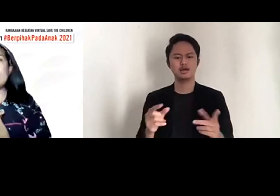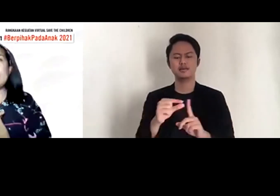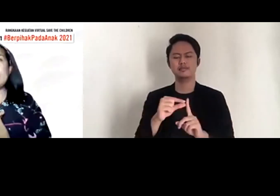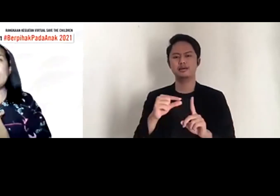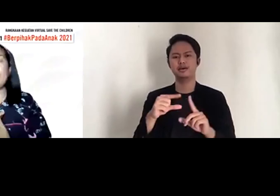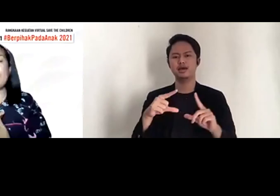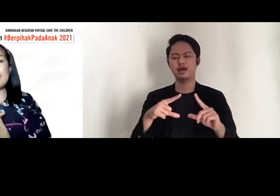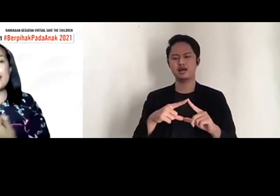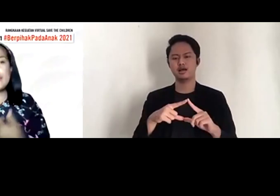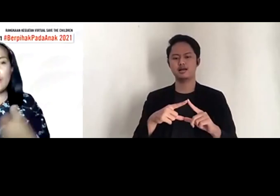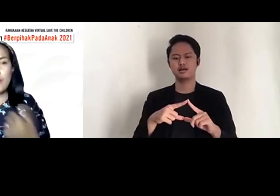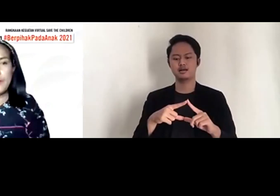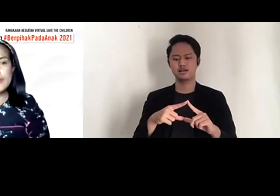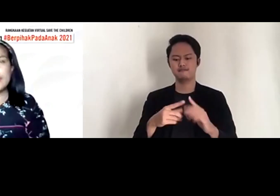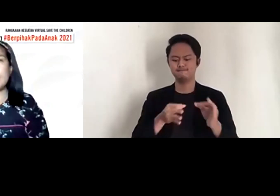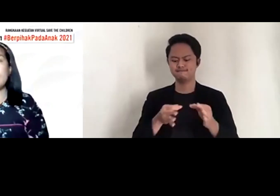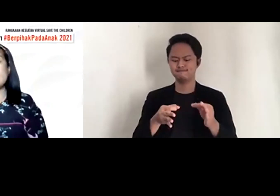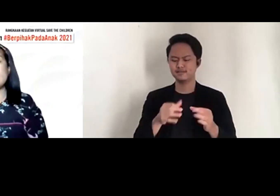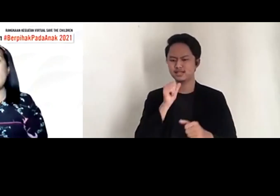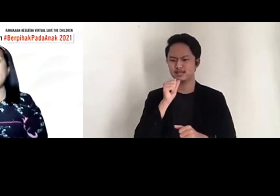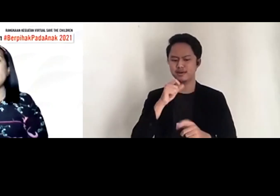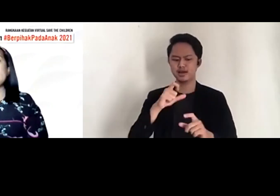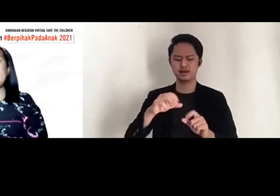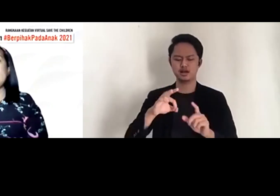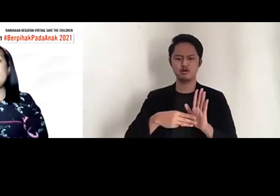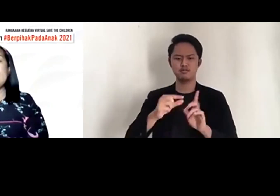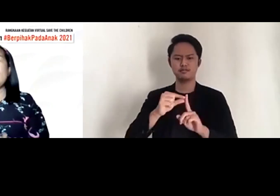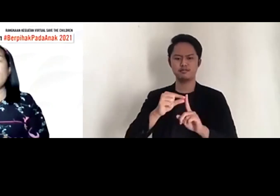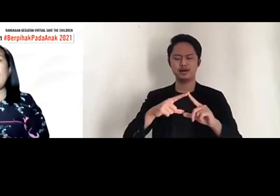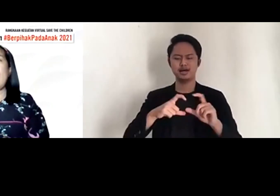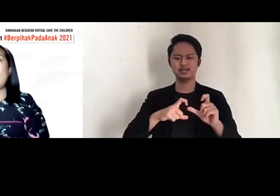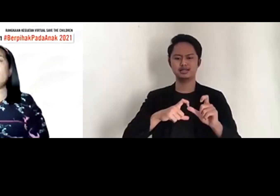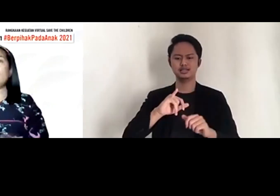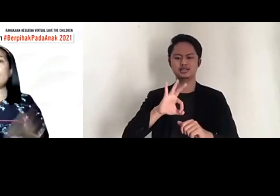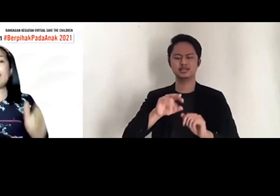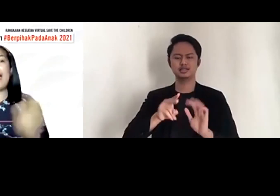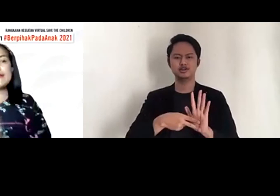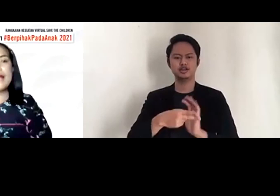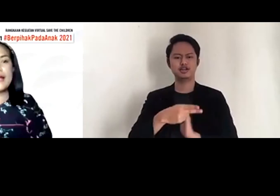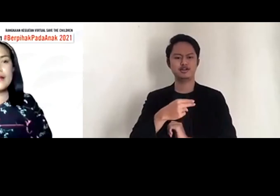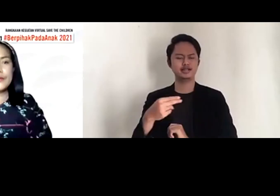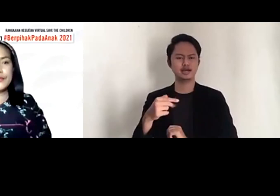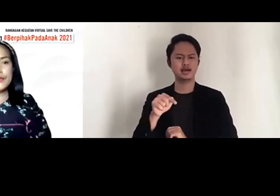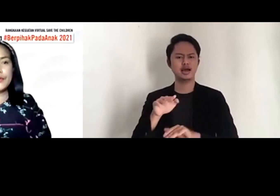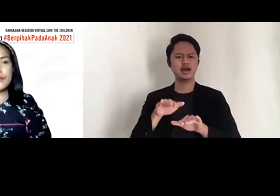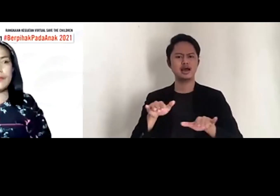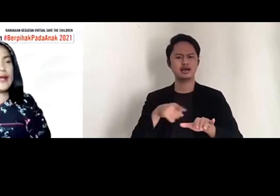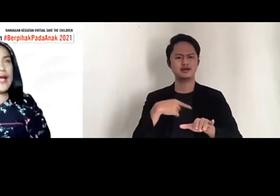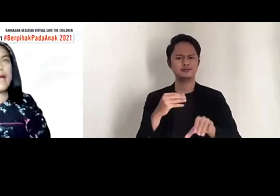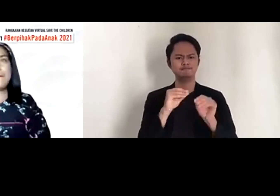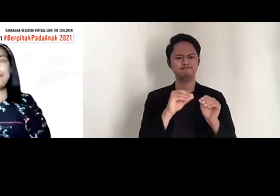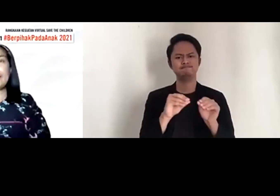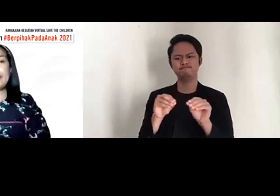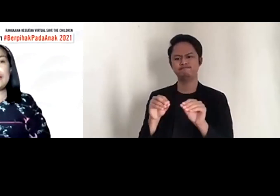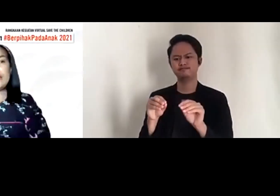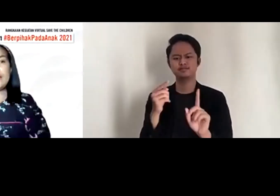yang difasilitasi oleh Compassion Indonesia. Jadi itu anak-anaknya itu kita ajar untuk